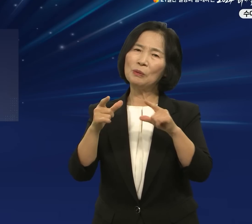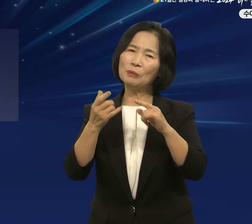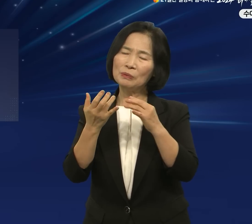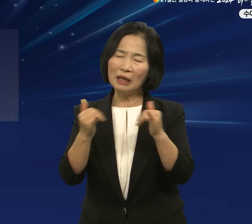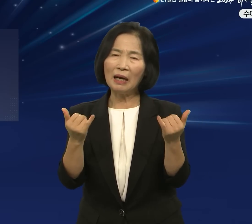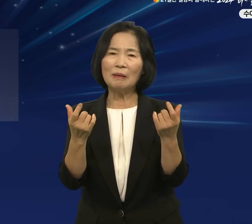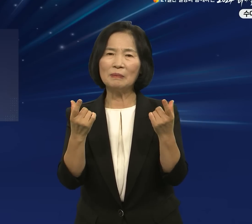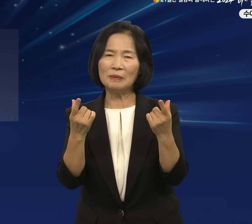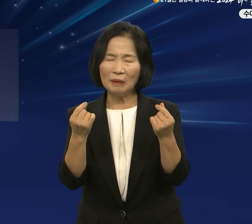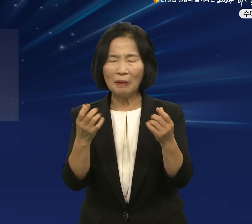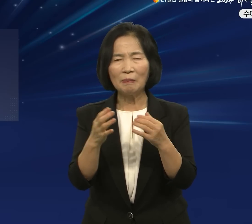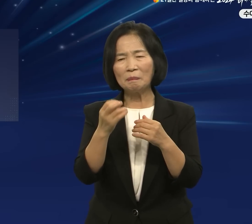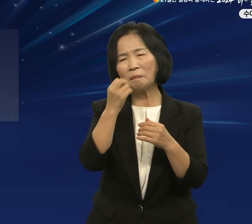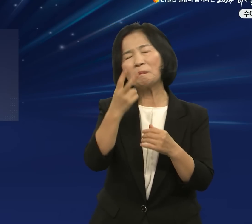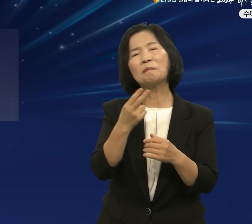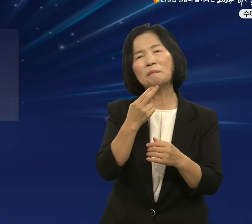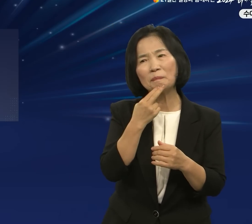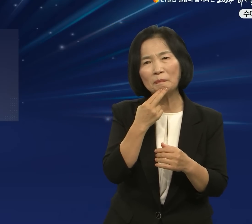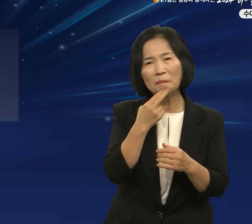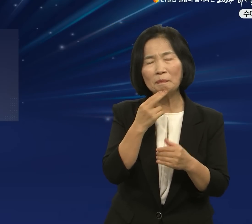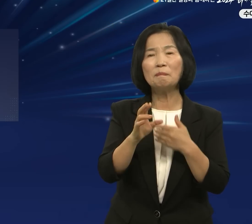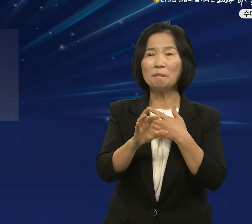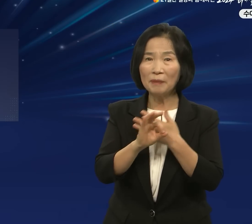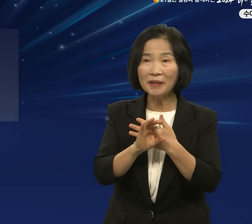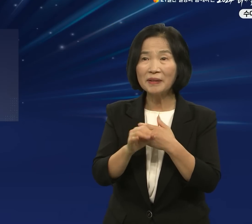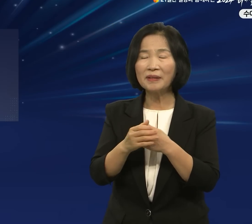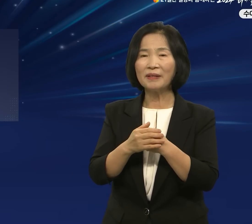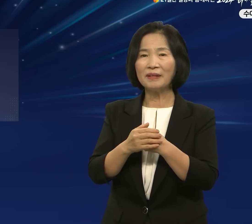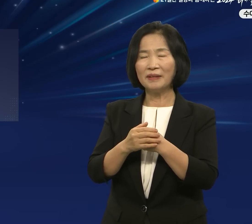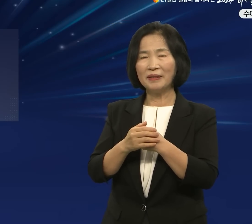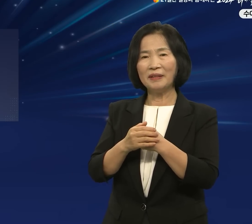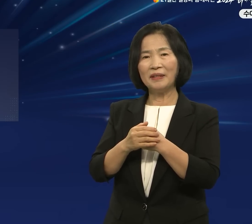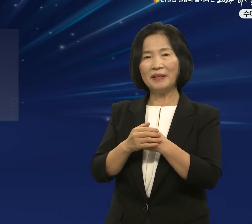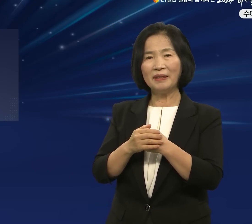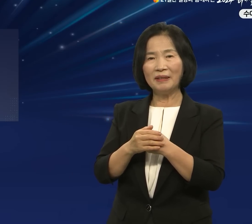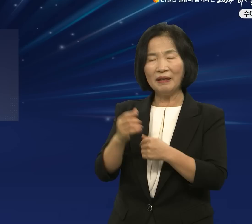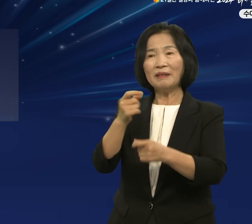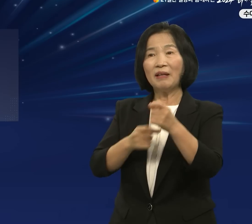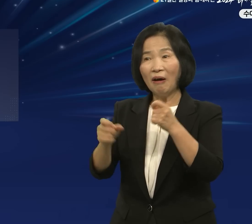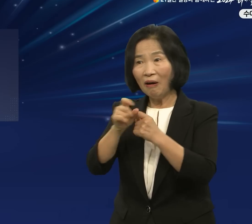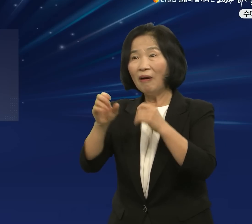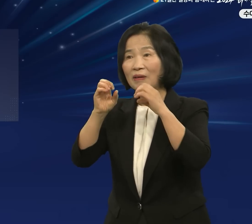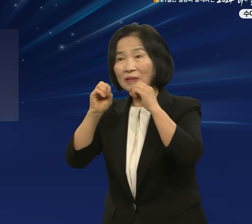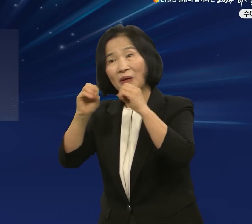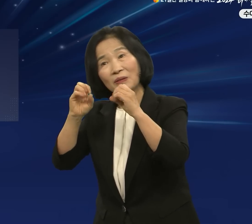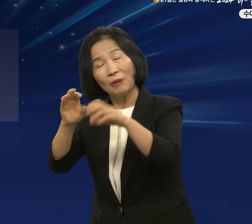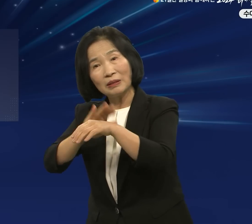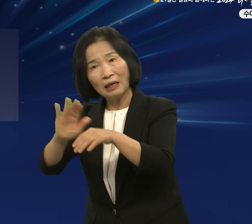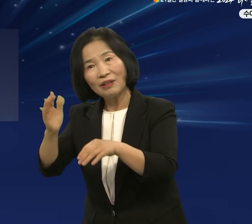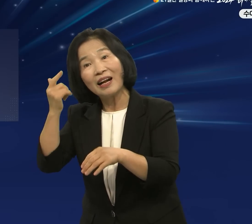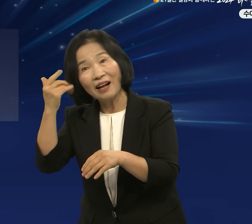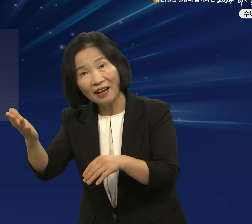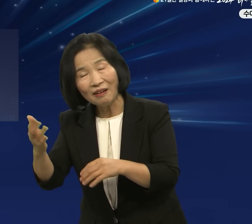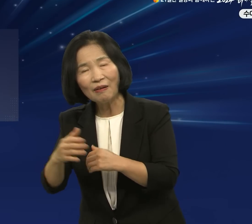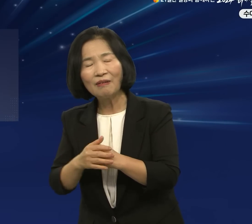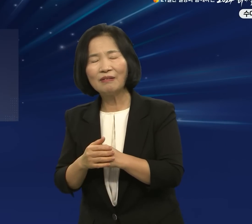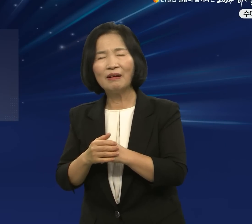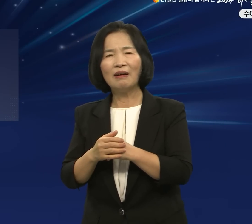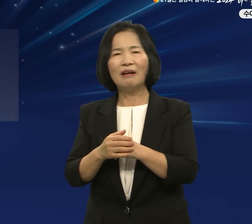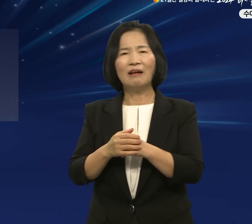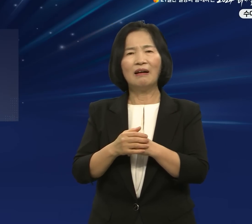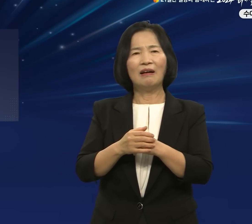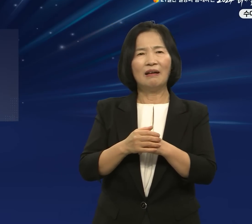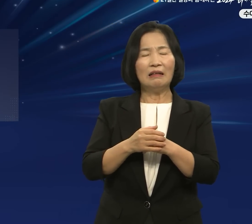냄새가 좀 안 나면 혹시 전도가 되지 않으려나, 어쩌다가 오시는 분들이 등록을 하고 정착을